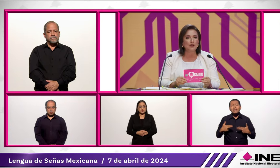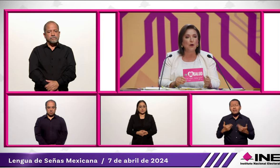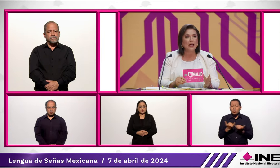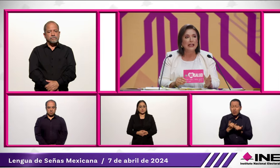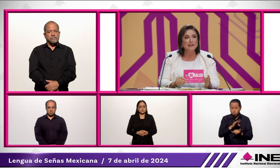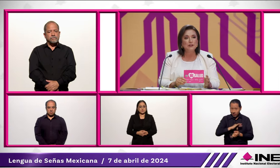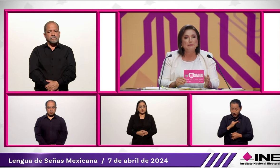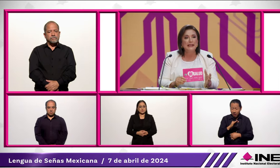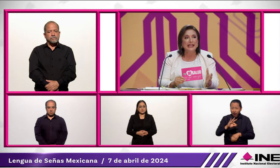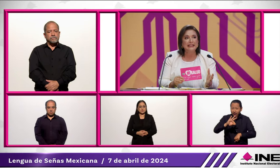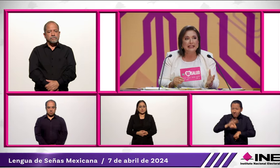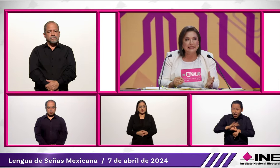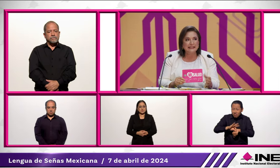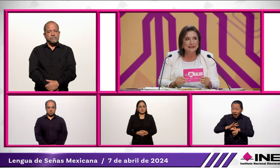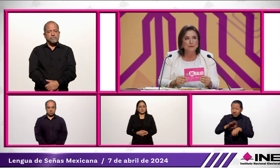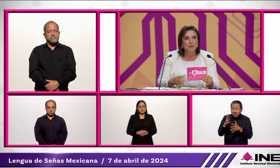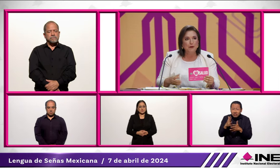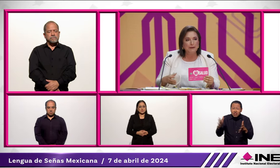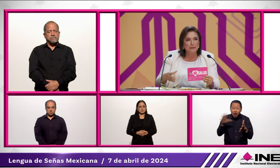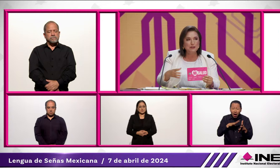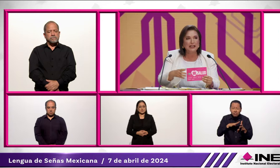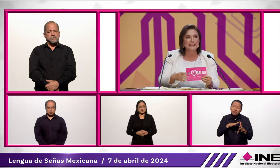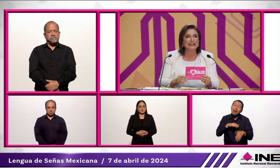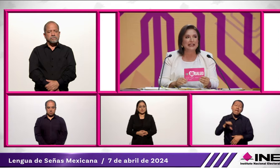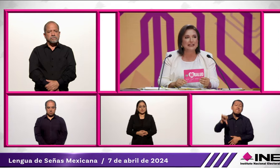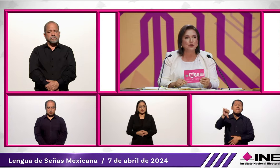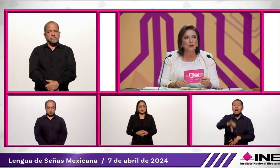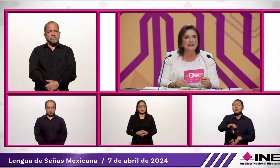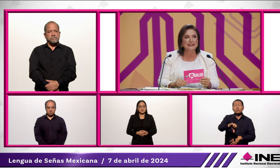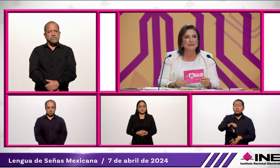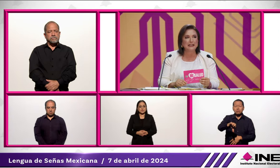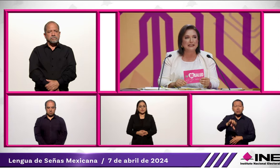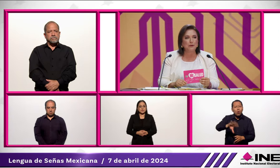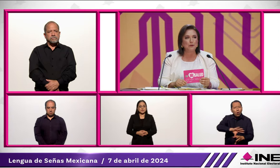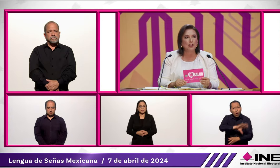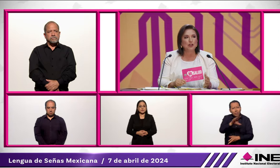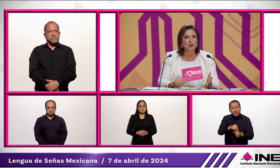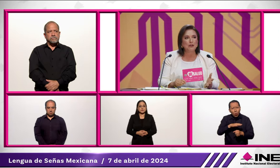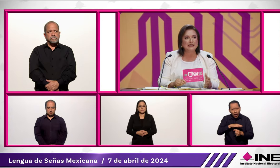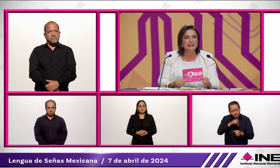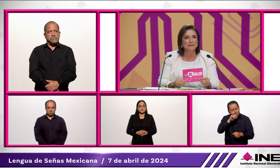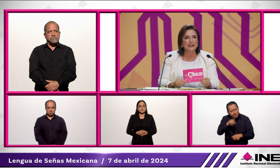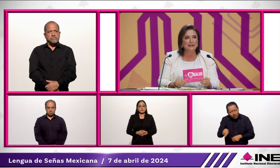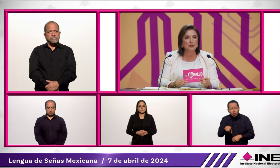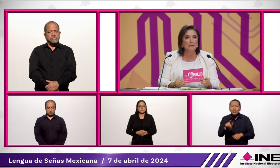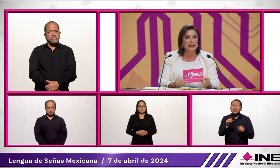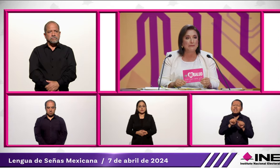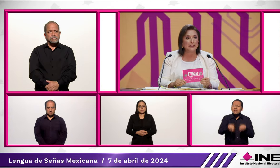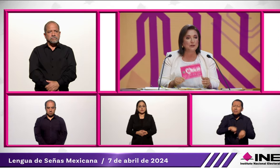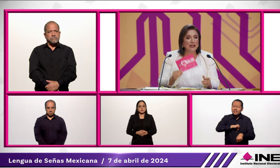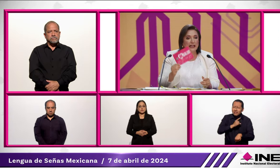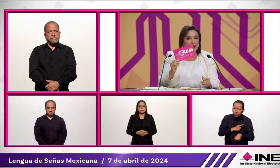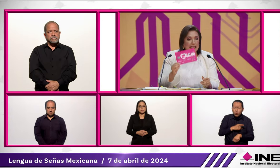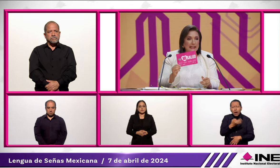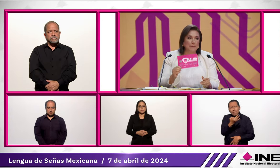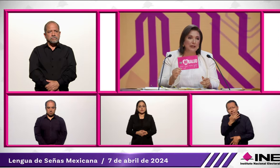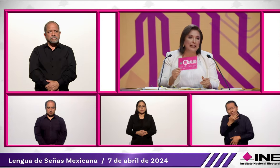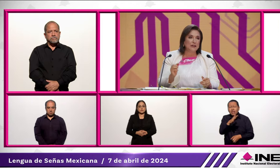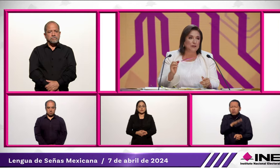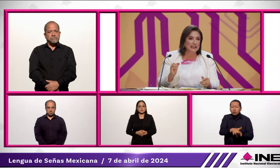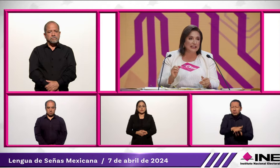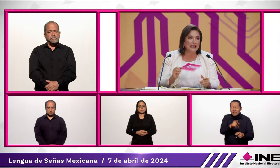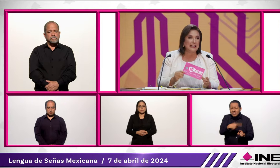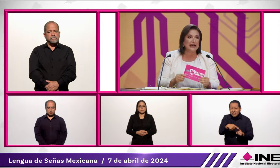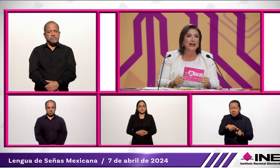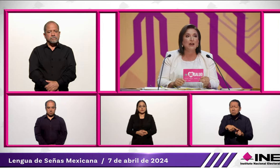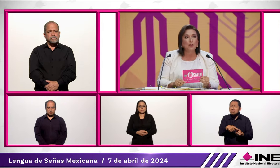fue un fracaso. Entonces, mientras volvemos a rehacer todo el sistema de salud, todo el sistema de abasto de medicamentos, la gente podrá